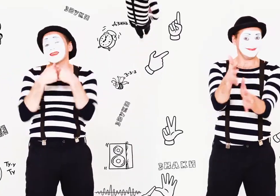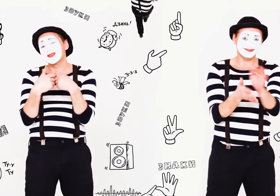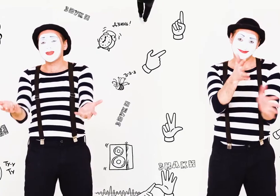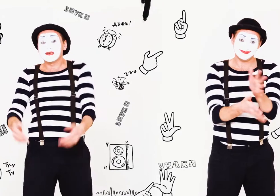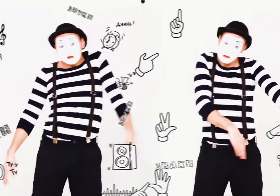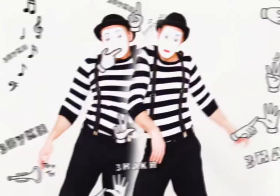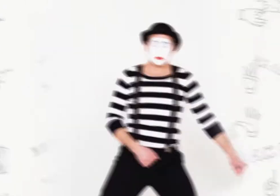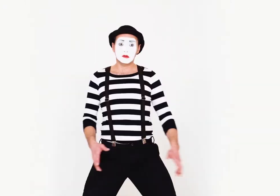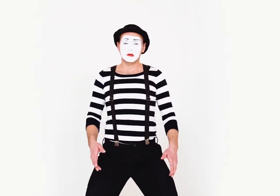Знаки.